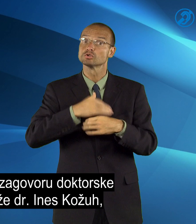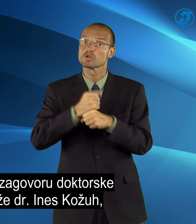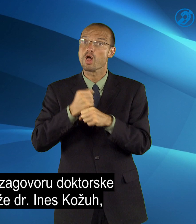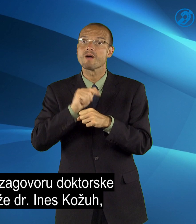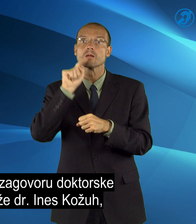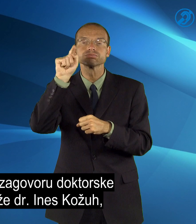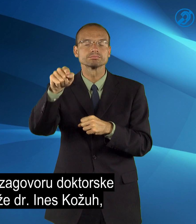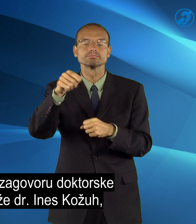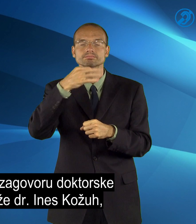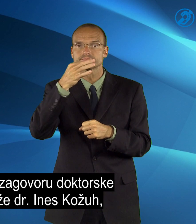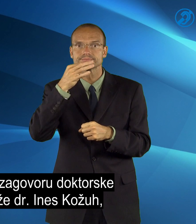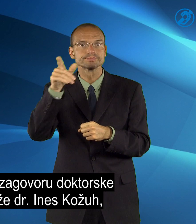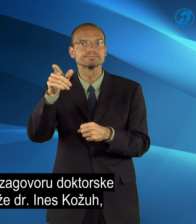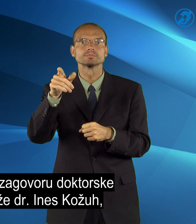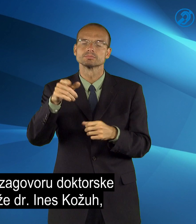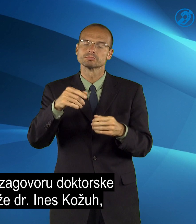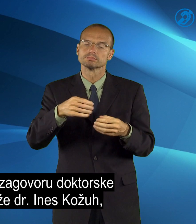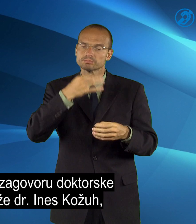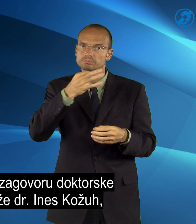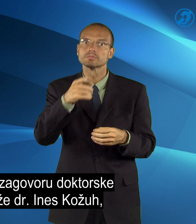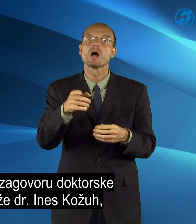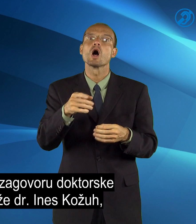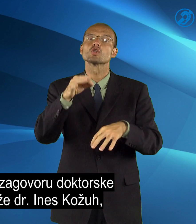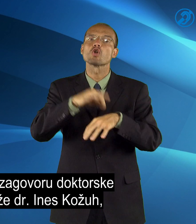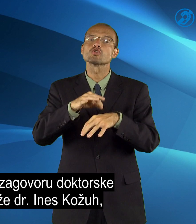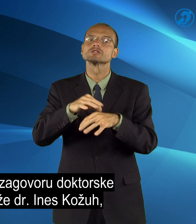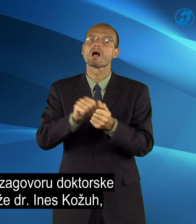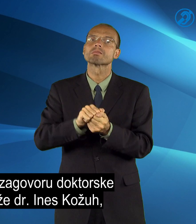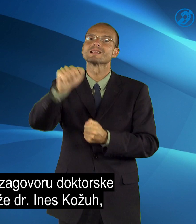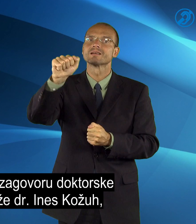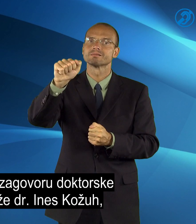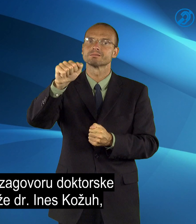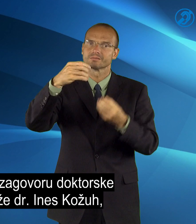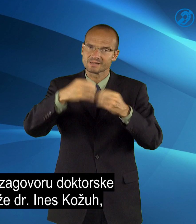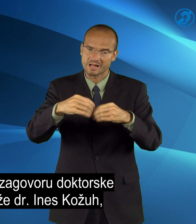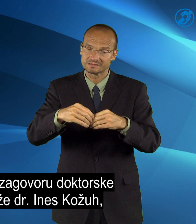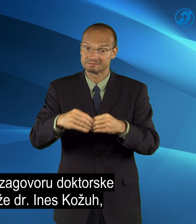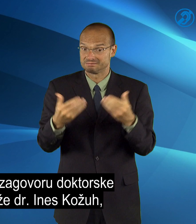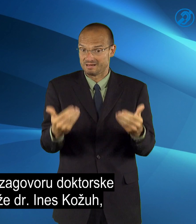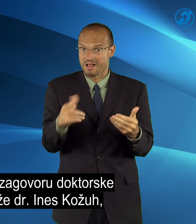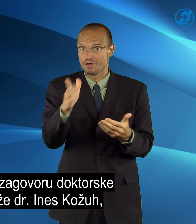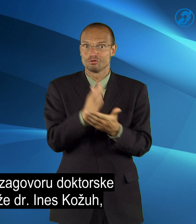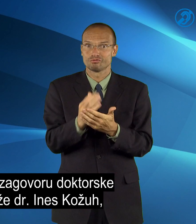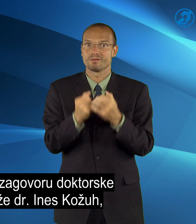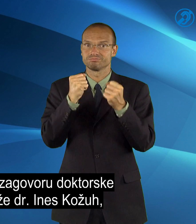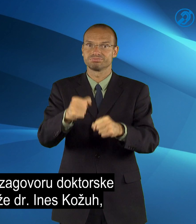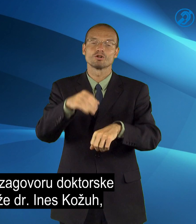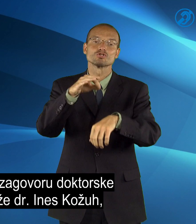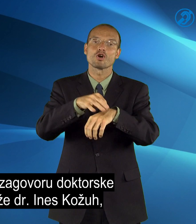Sodelovali smo na zagovoru doktorske disertacije, sedaj že dr. Ines Kožuh, ki je predstavila pomen socialnih